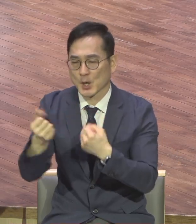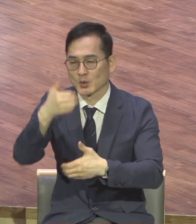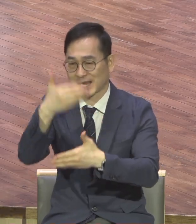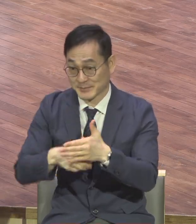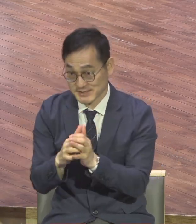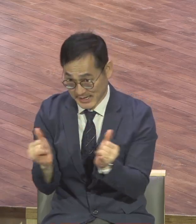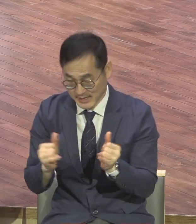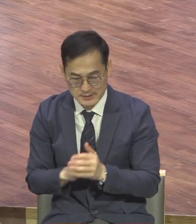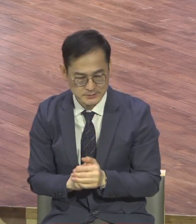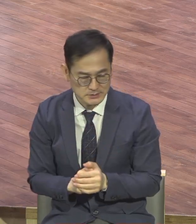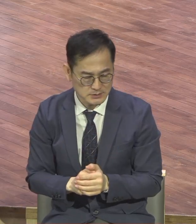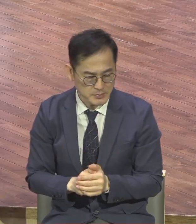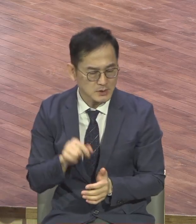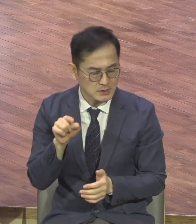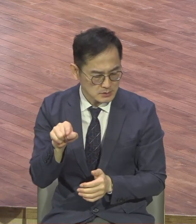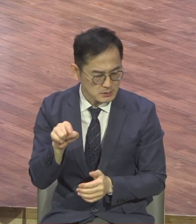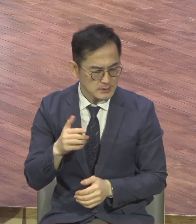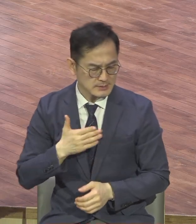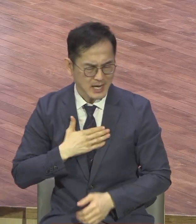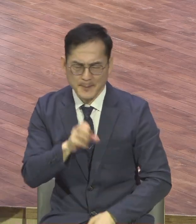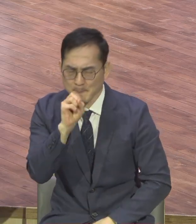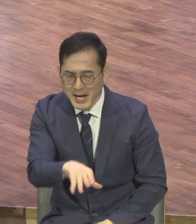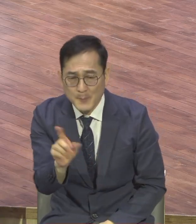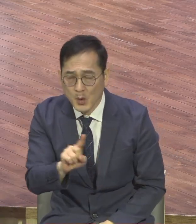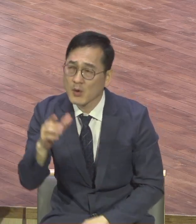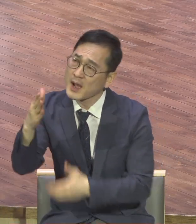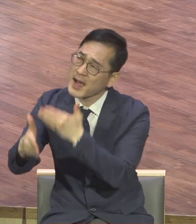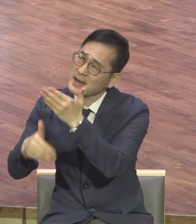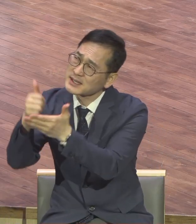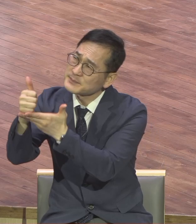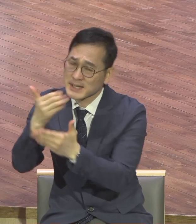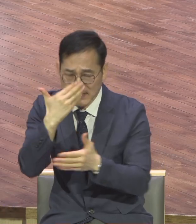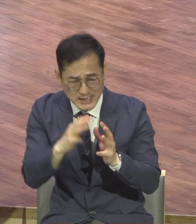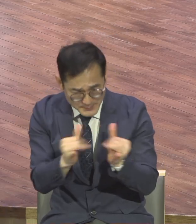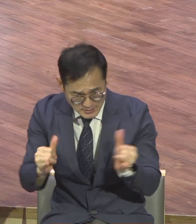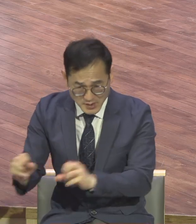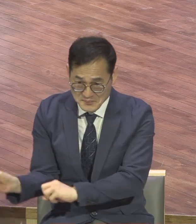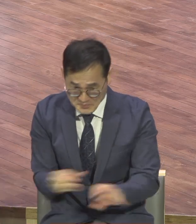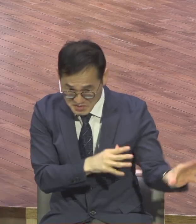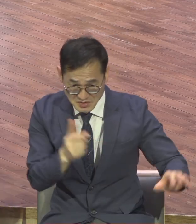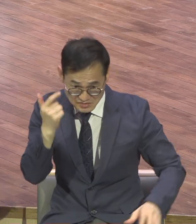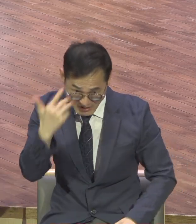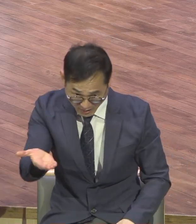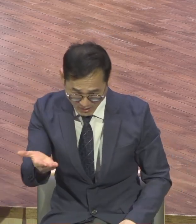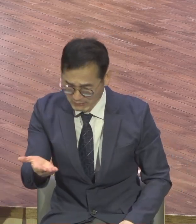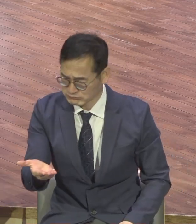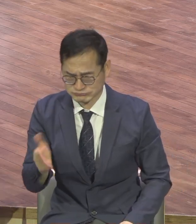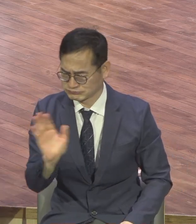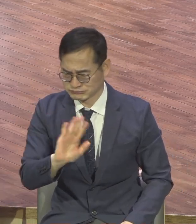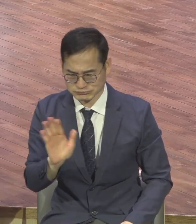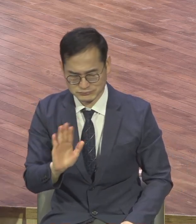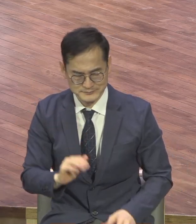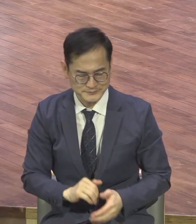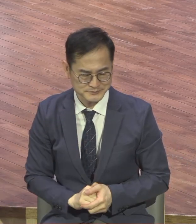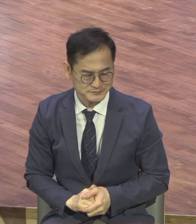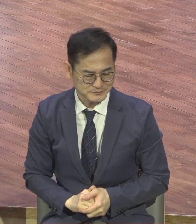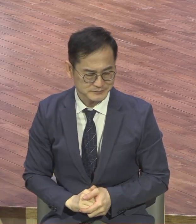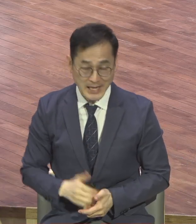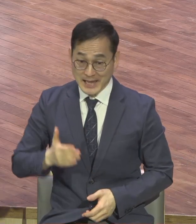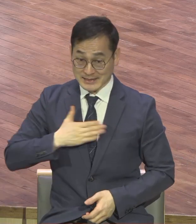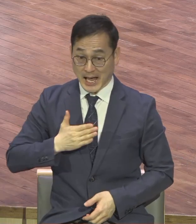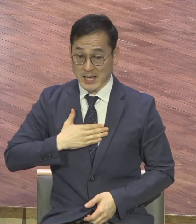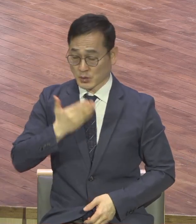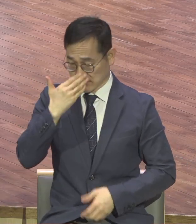그러므로 내가 말하노니 하나님이 자기 백성을 버리셨느냐? 그럴 수 없느니라.